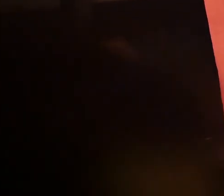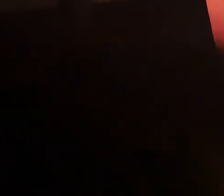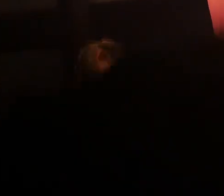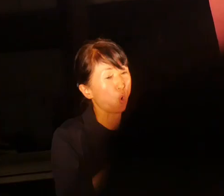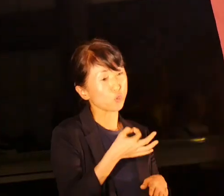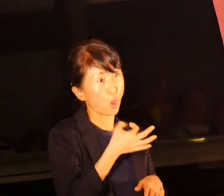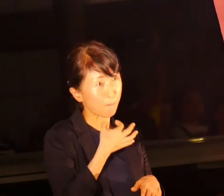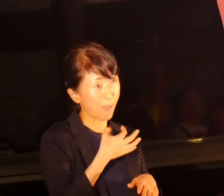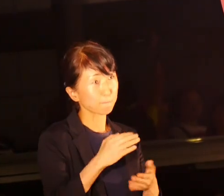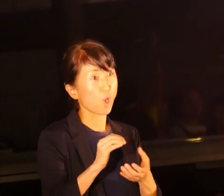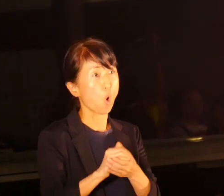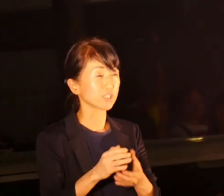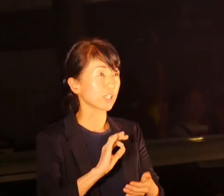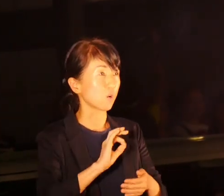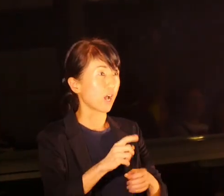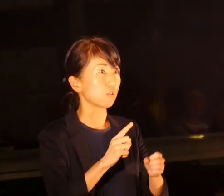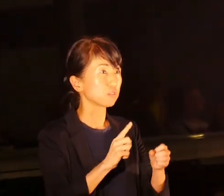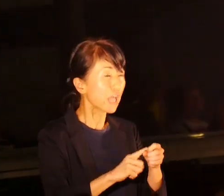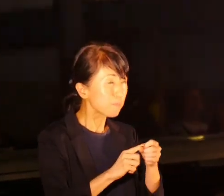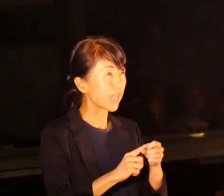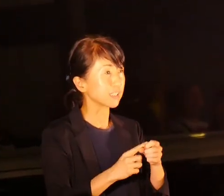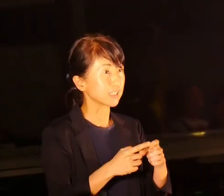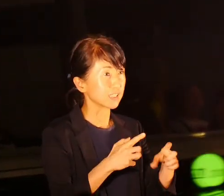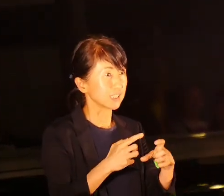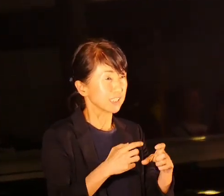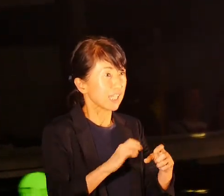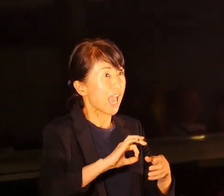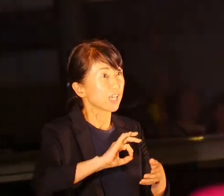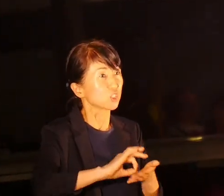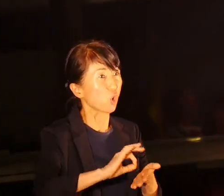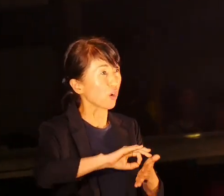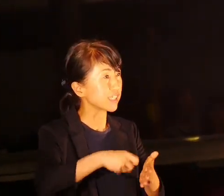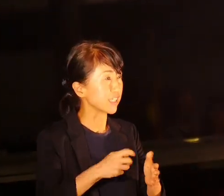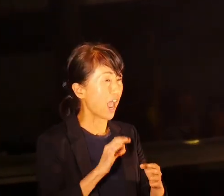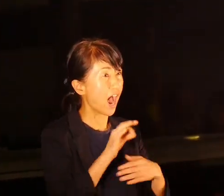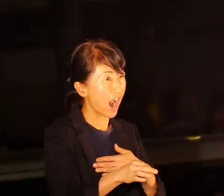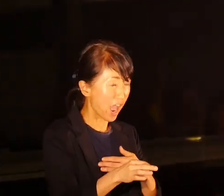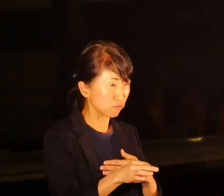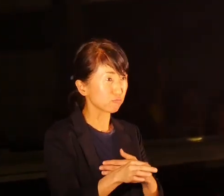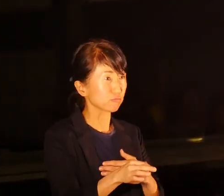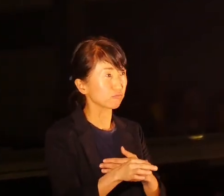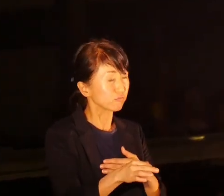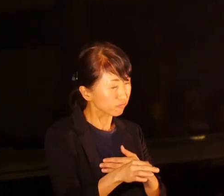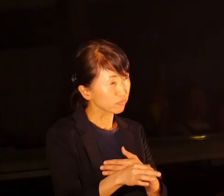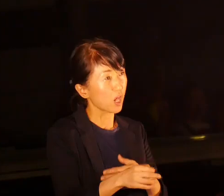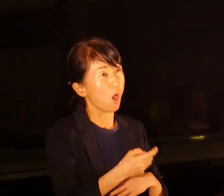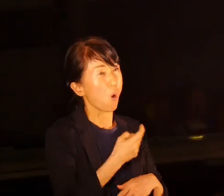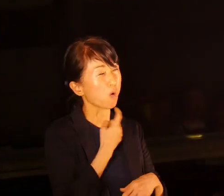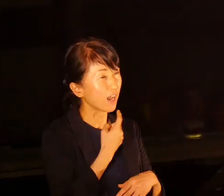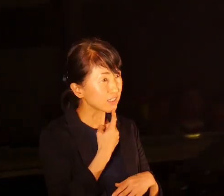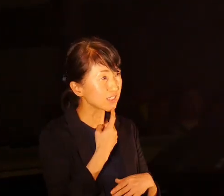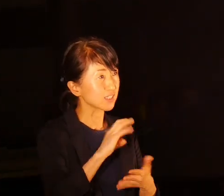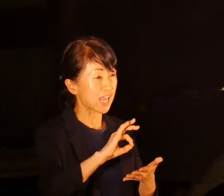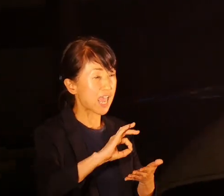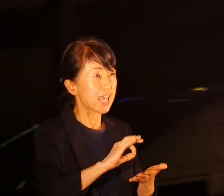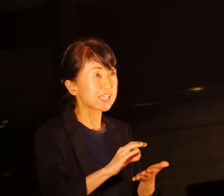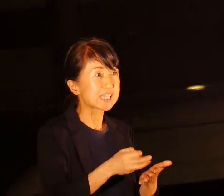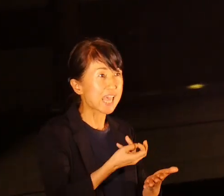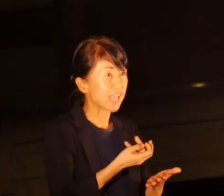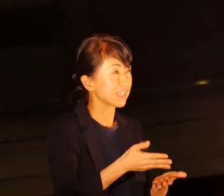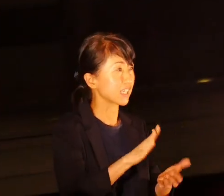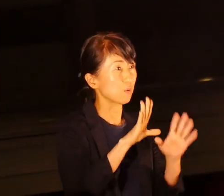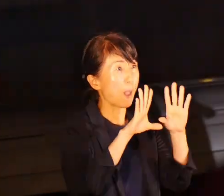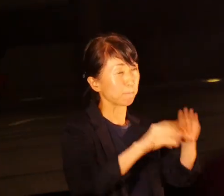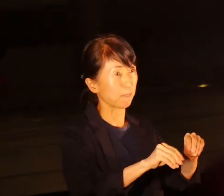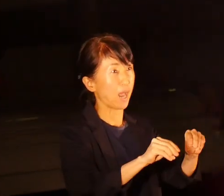ために、今日のおにぎりを買うためにどうしてそれで払わなきゃいけないんですか。こんなふざけた税金やめよう、消費税は廃